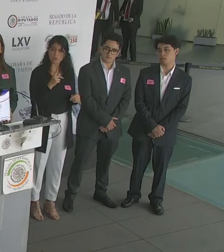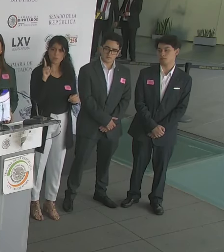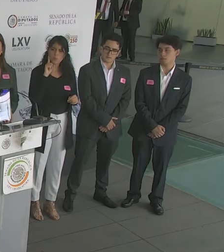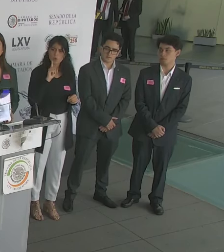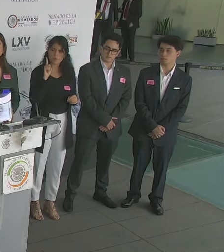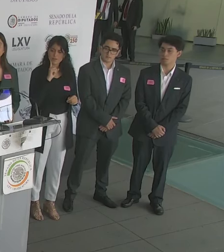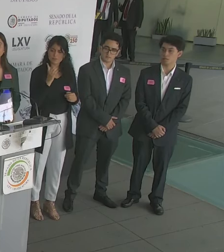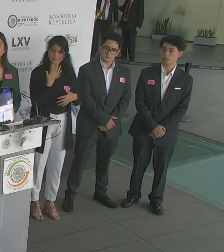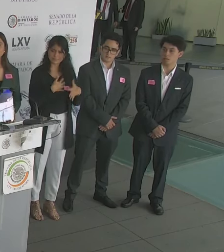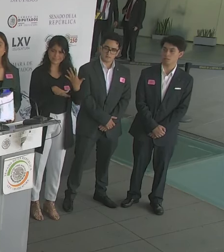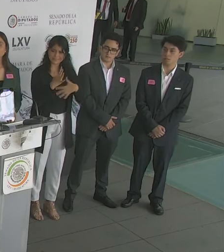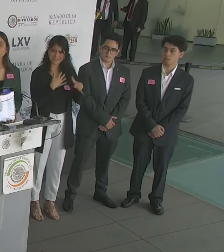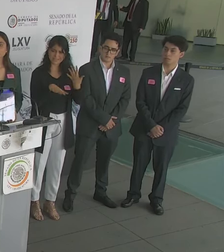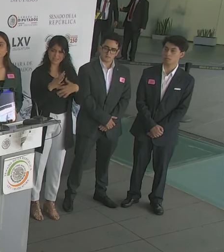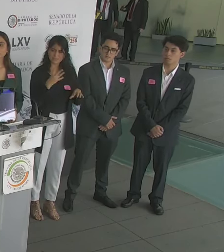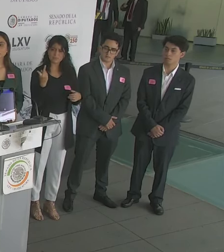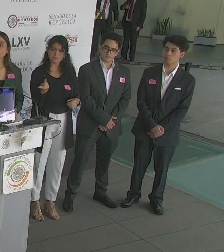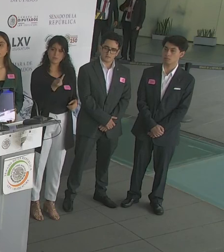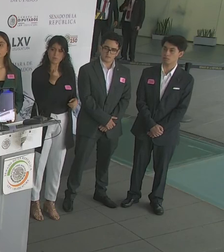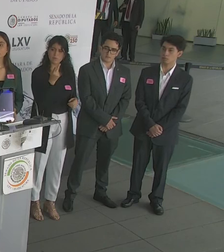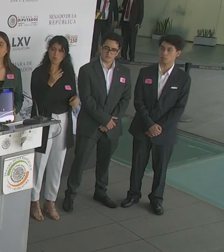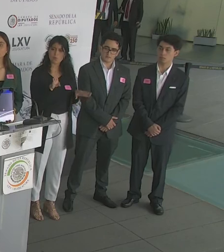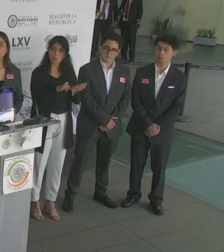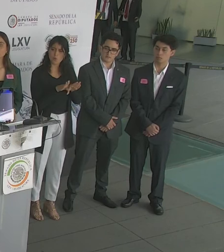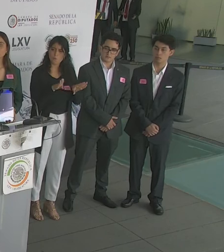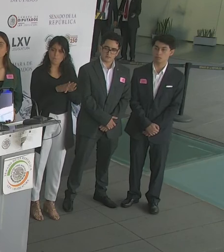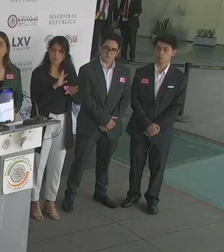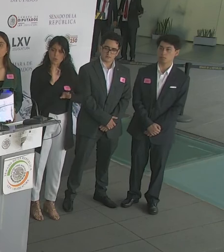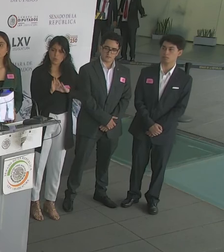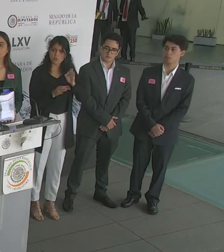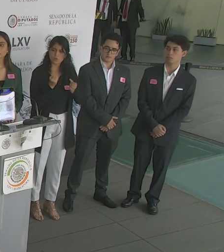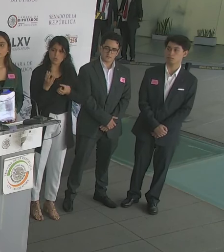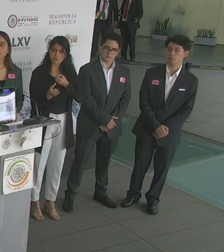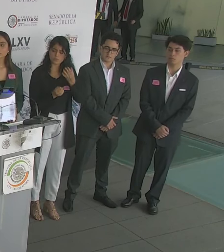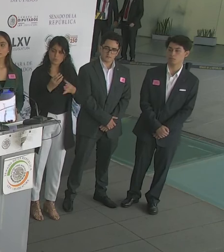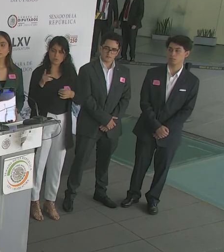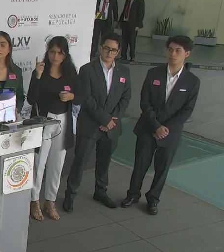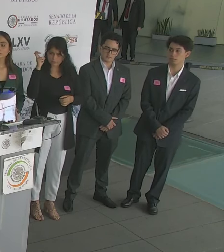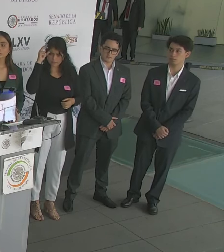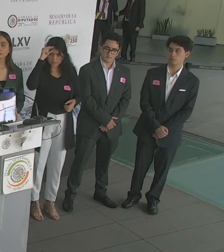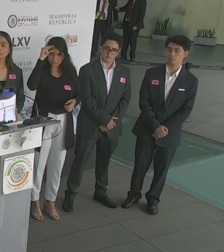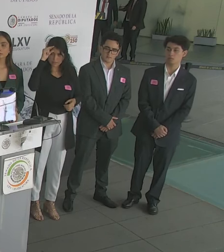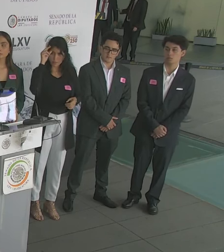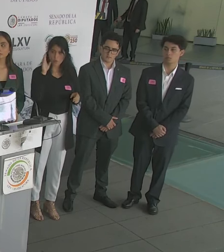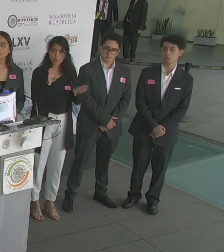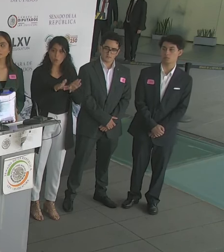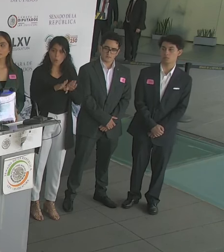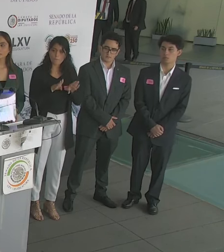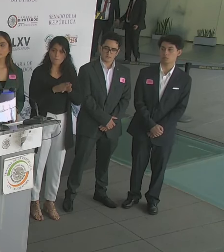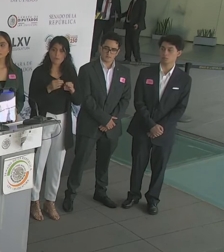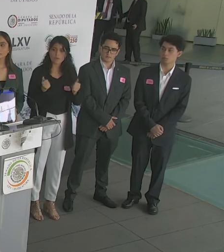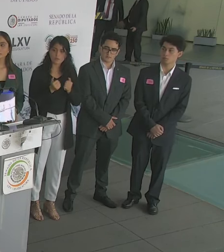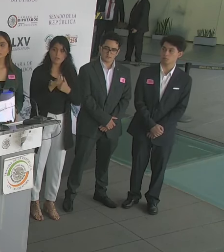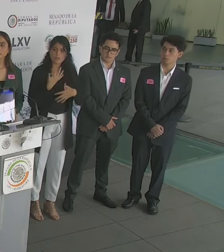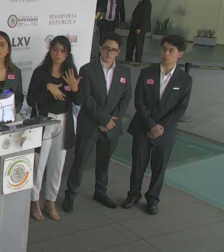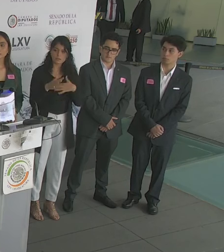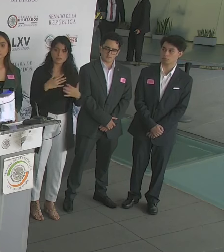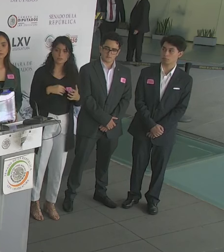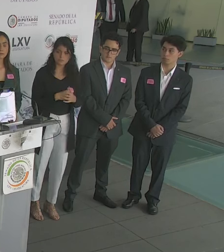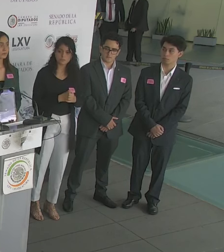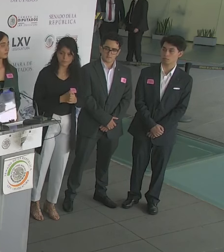hace las señas le preguntan Cómo están alimentando la Inteligencia artificial con la lengua de